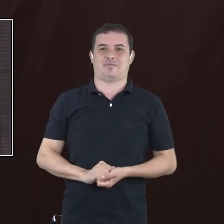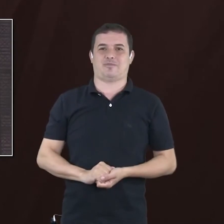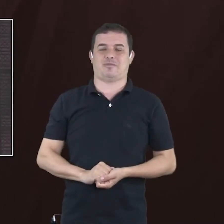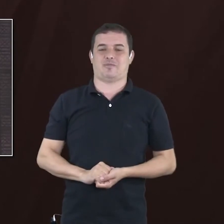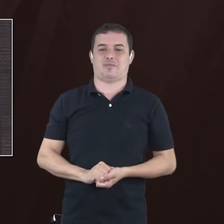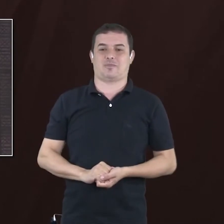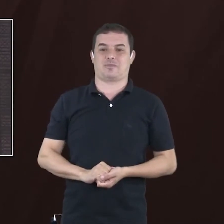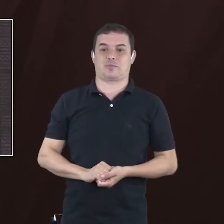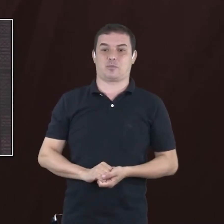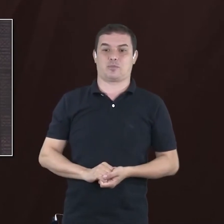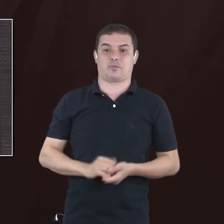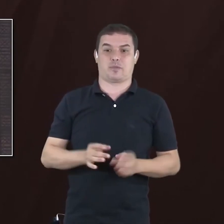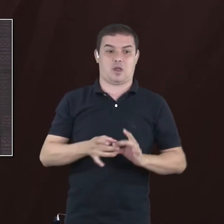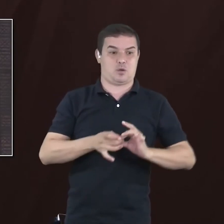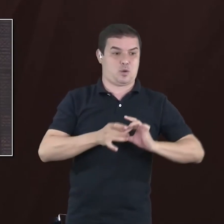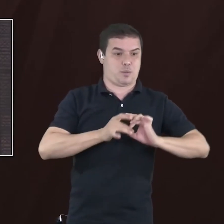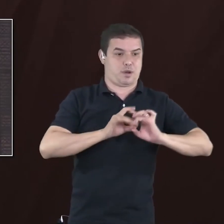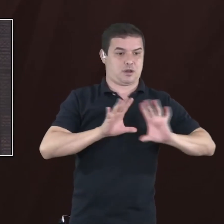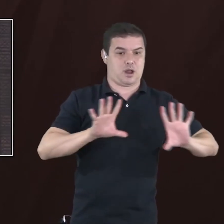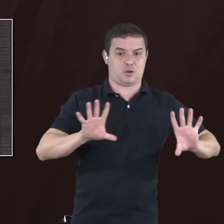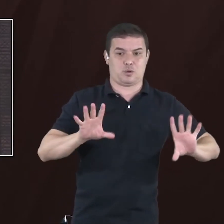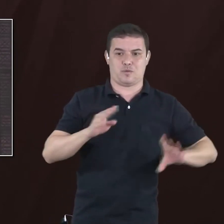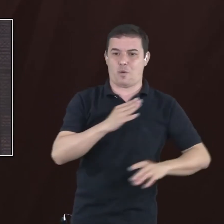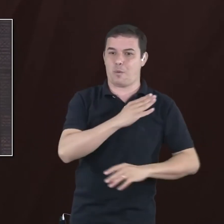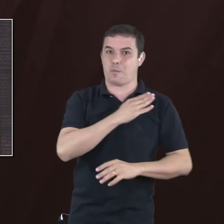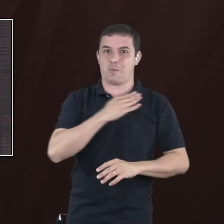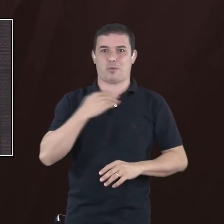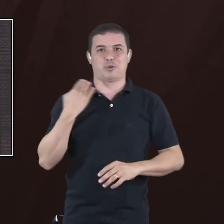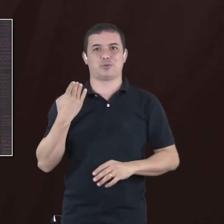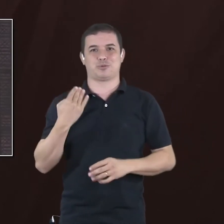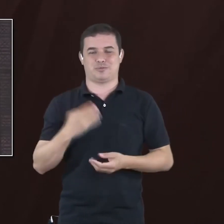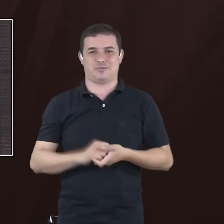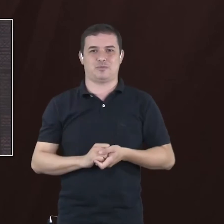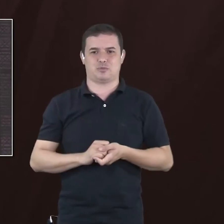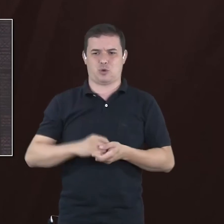Ele foi libertado da boca de leão, quer dizer, ele não foi condenado na primeira